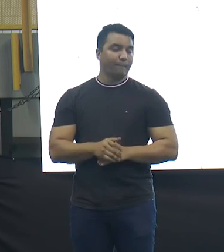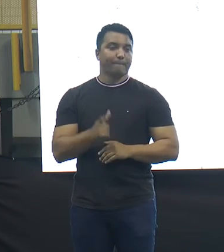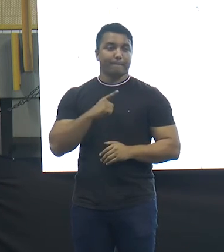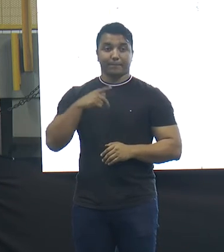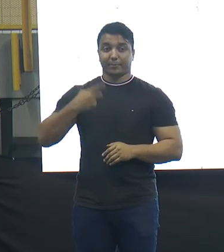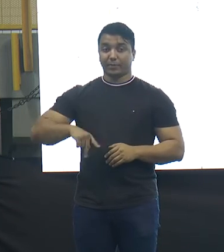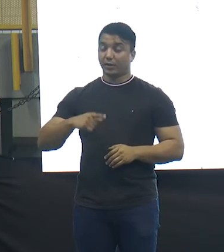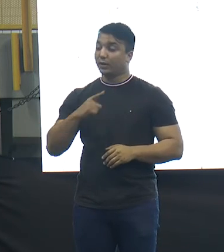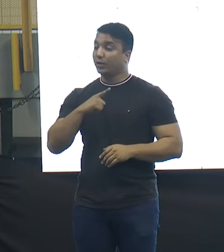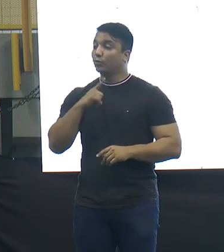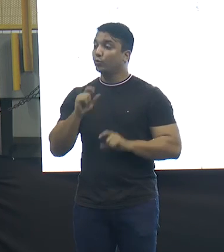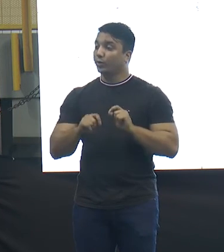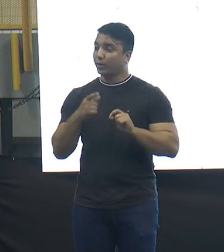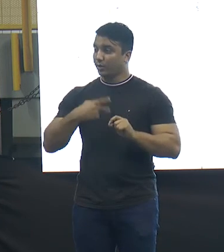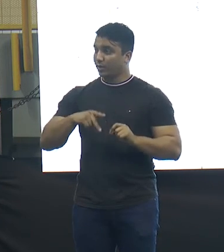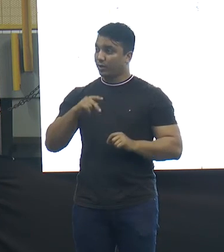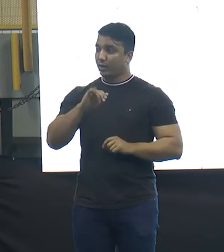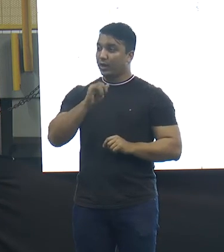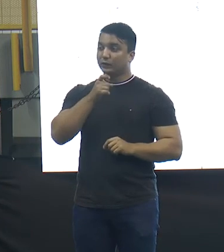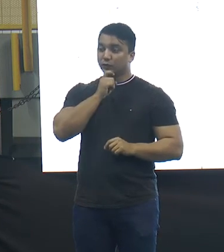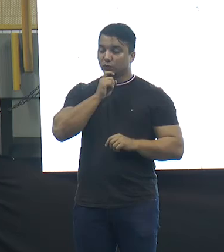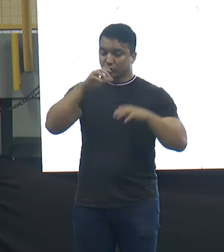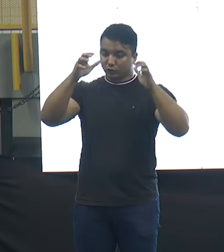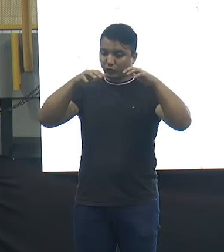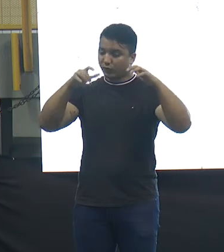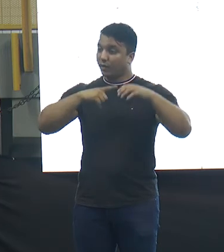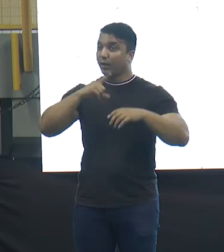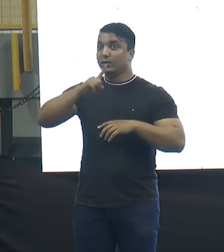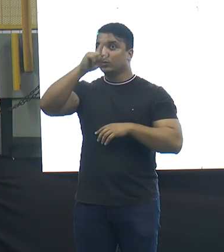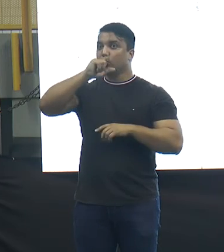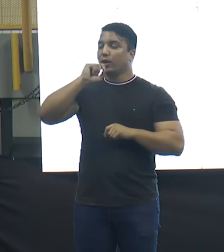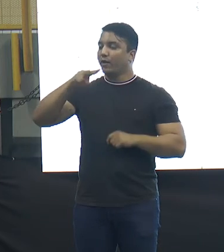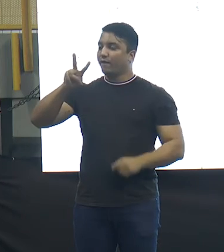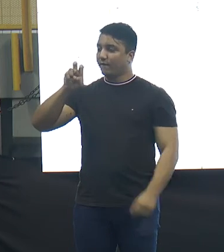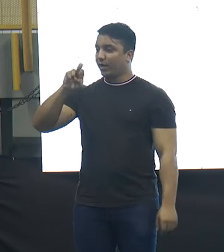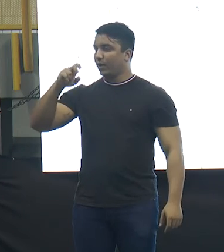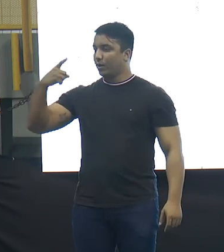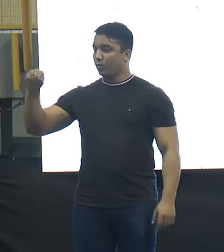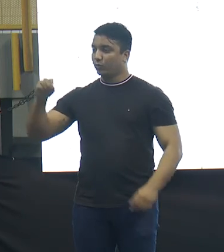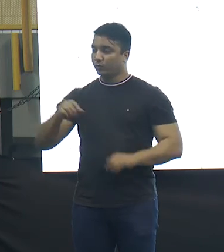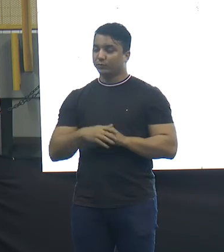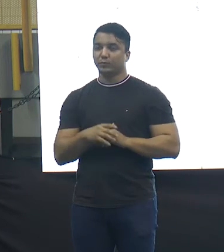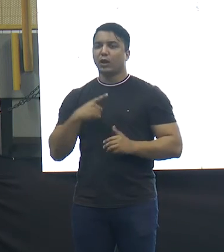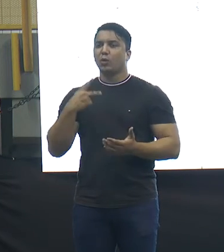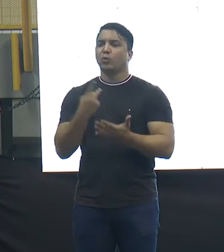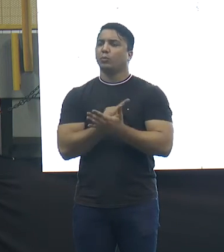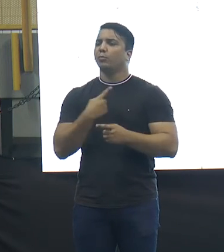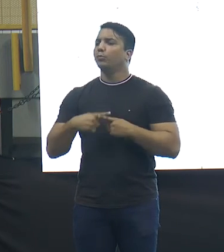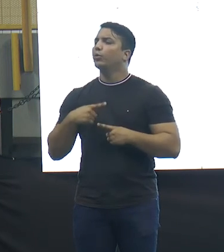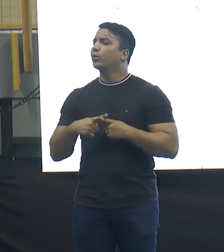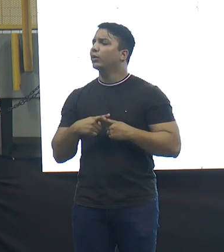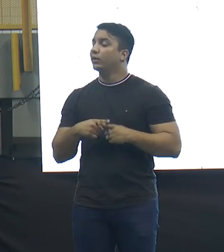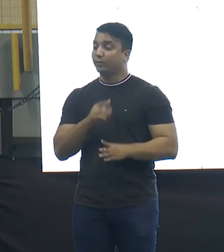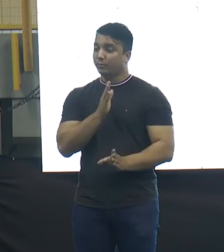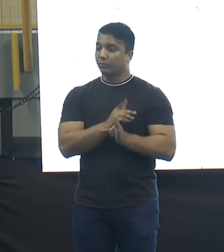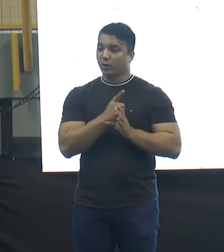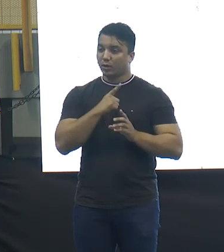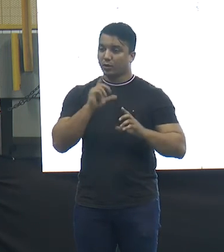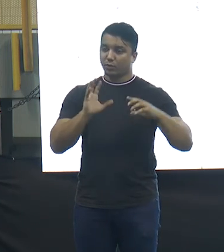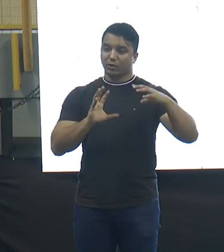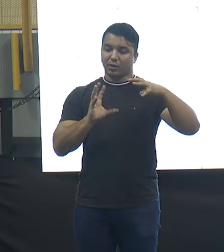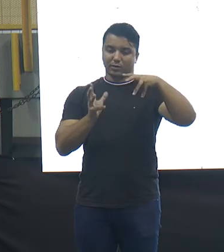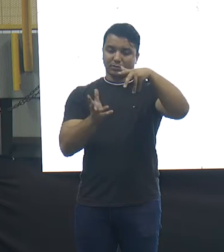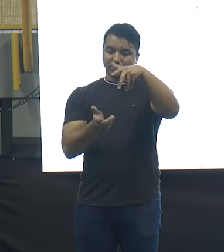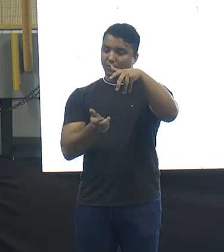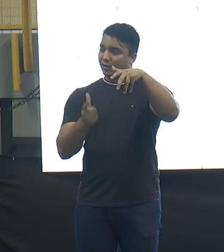aqui nós estamos no inverno, lá em cima nós estamos o quê? No verão. Isso ocorre por quê? Por causa da órbita que a